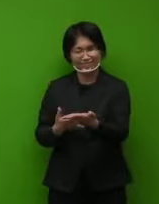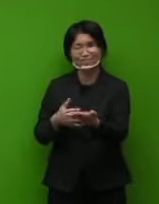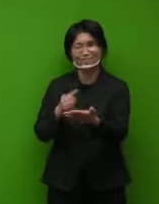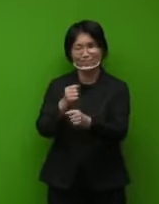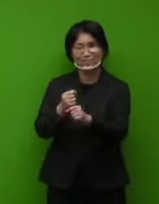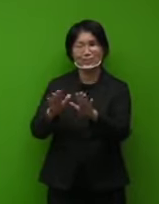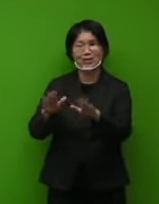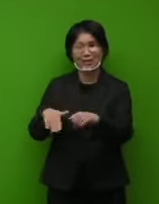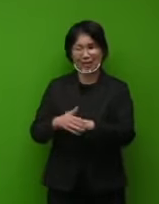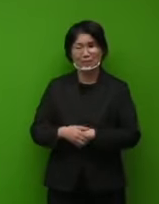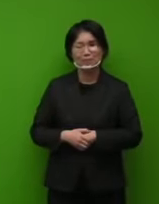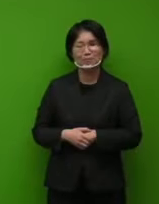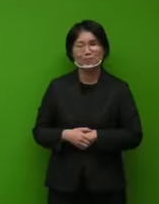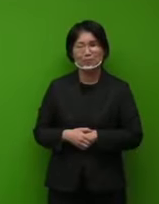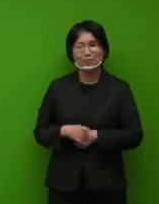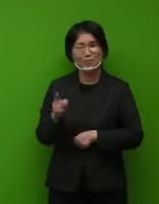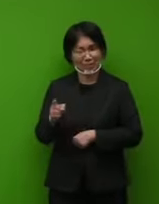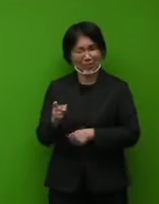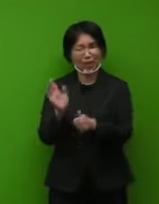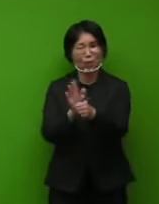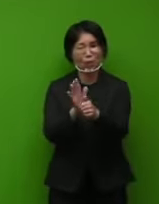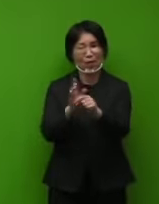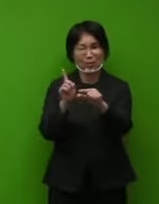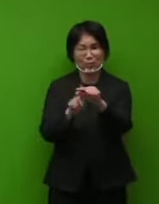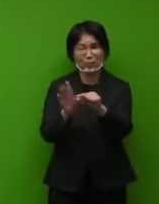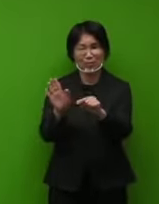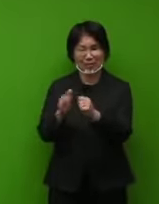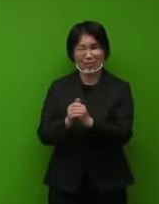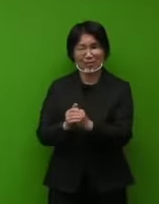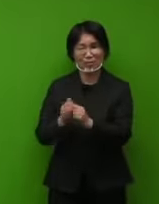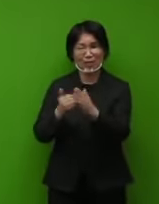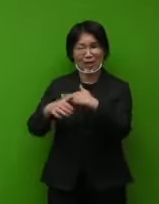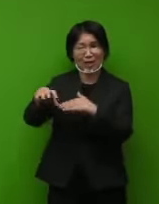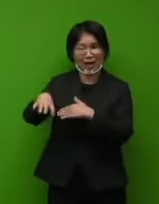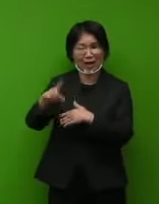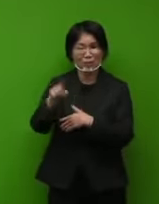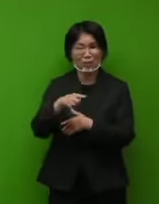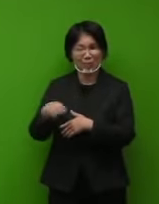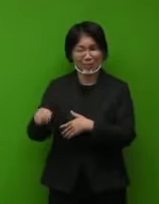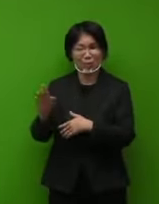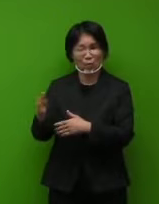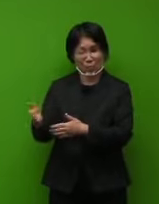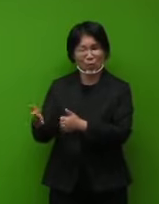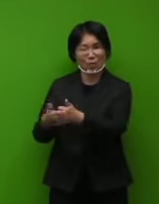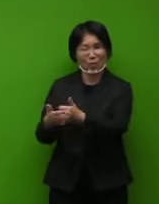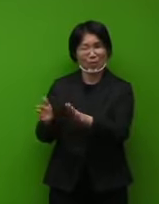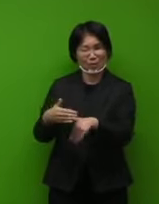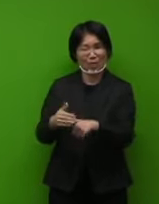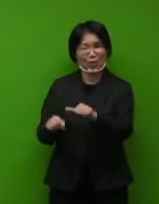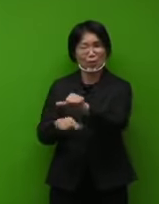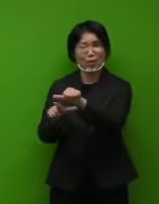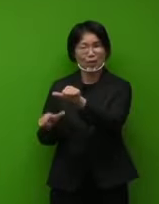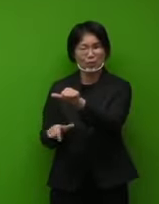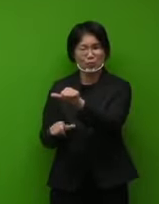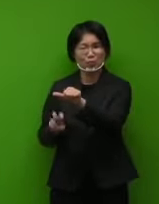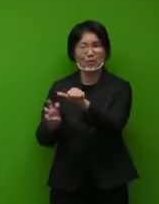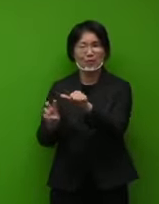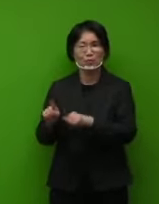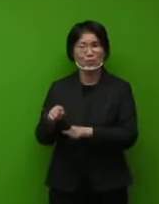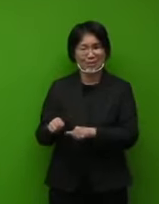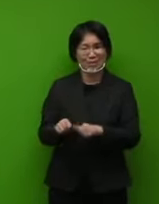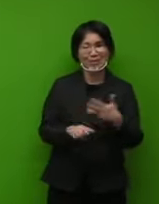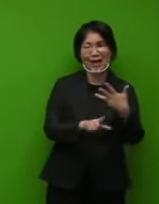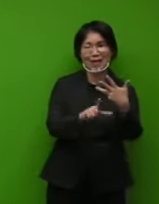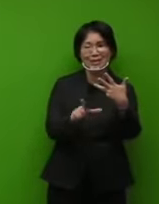これしておりまして、応援をしておりますし、外部人材もですね、5月には30名程度だったものを、8